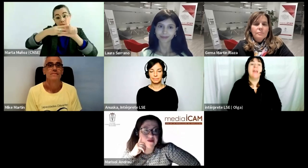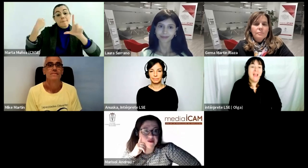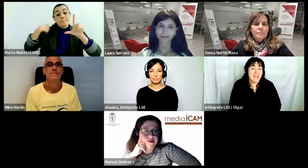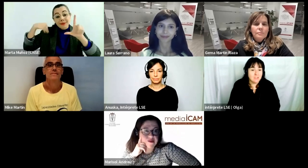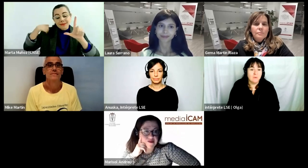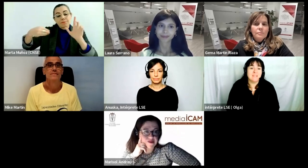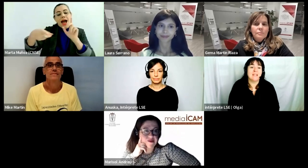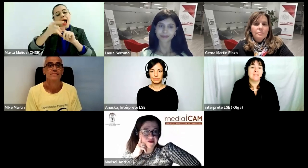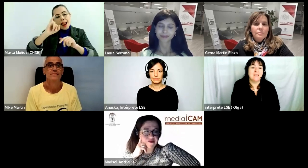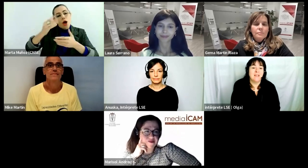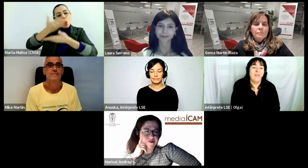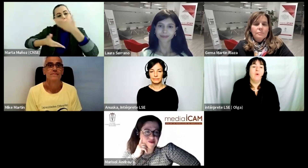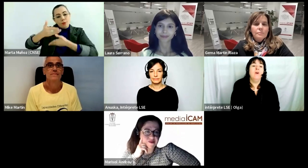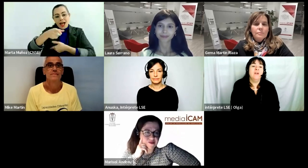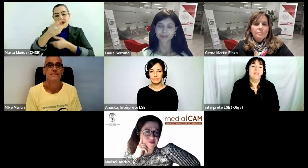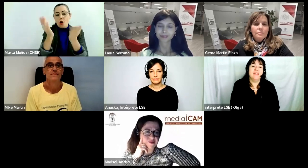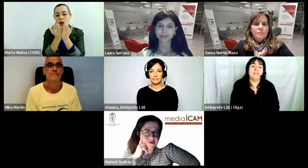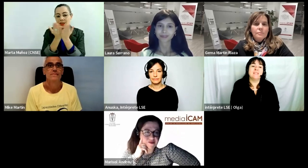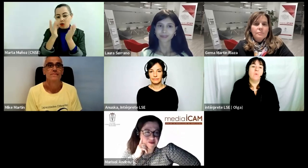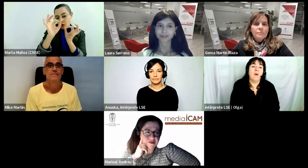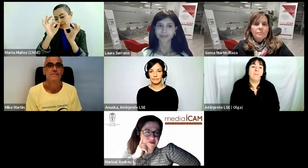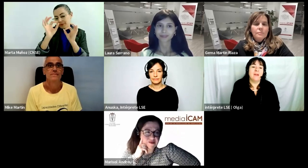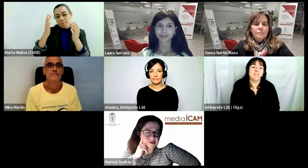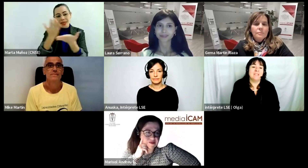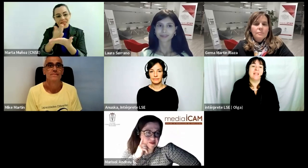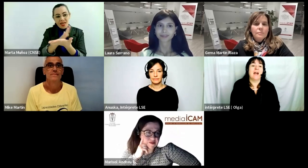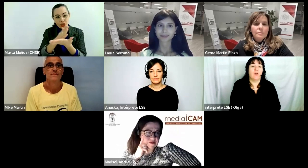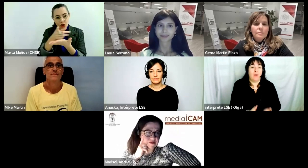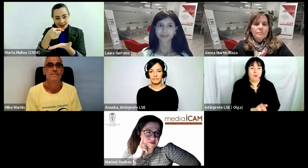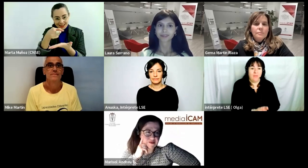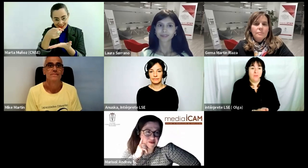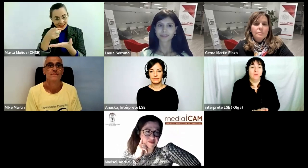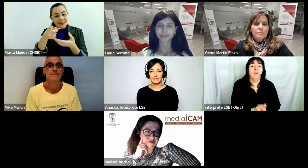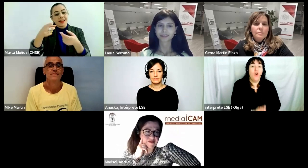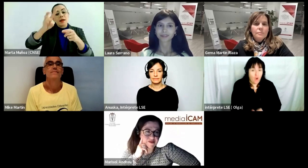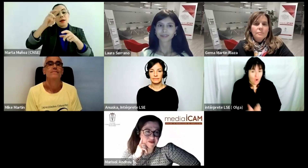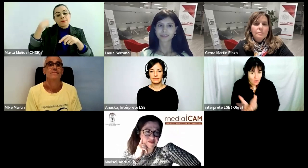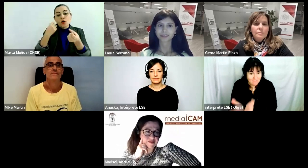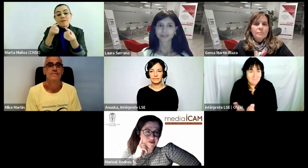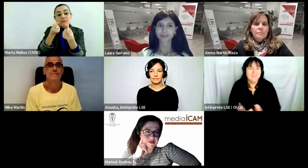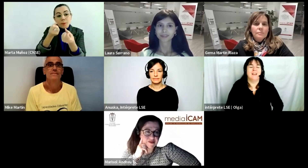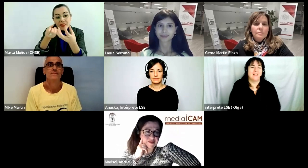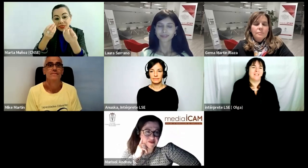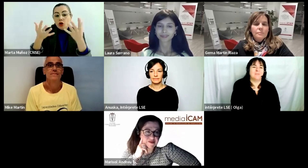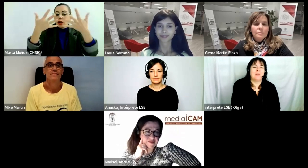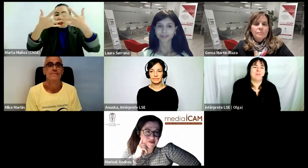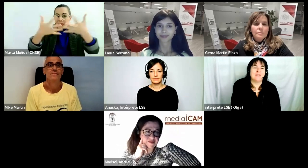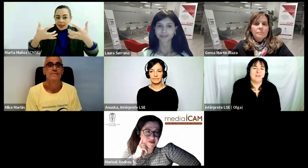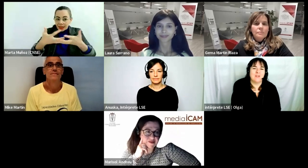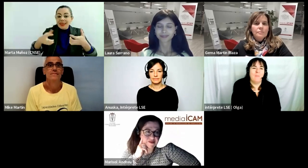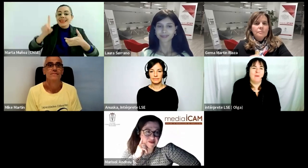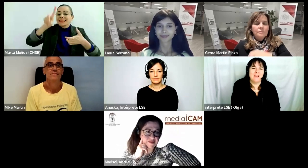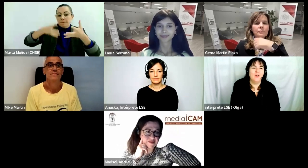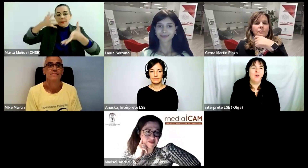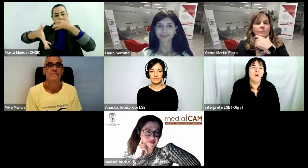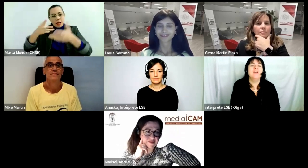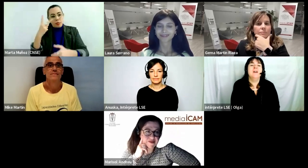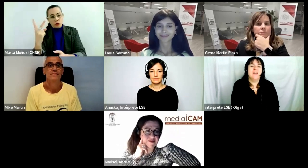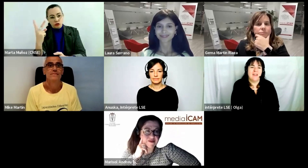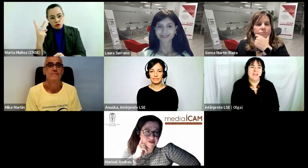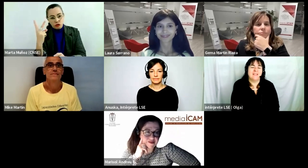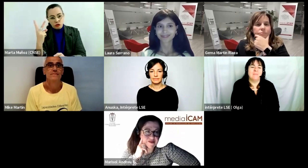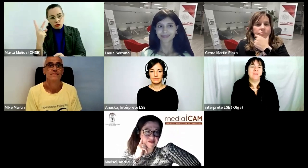legislaciones. Esto va a estar asignado y en esta web existe la colaboración con las tres personas que nos acompañan